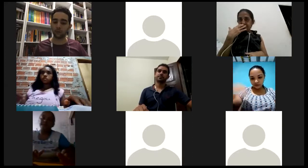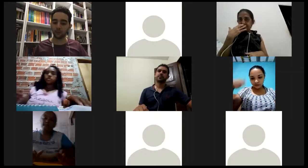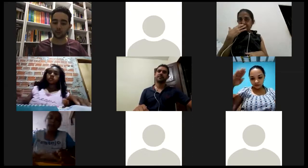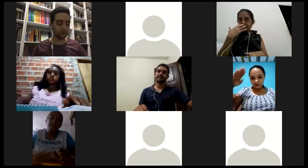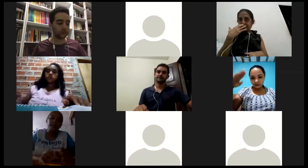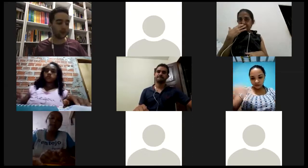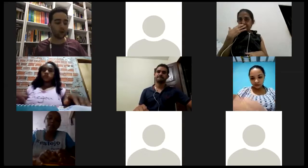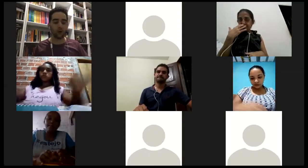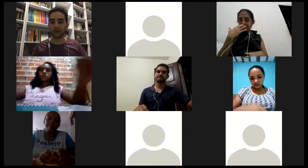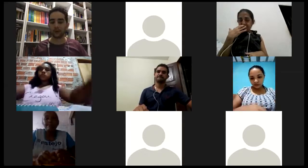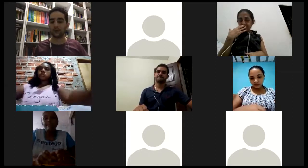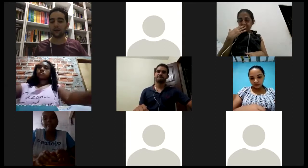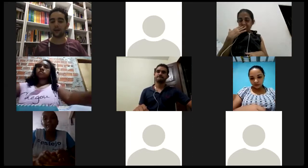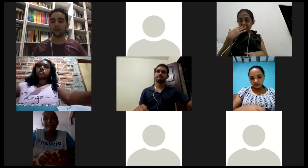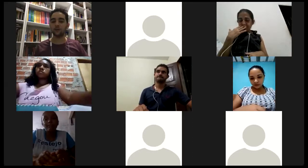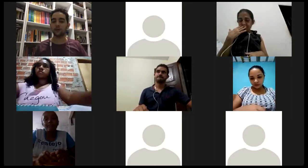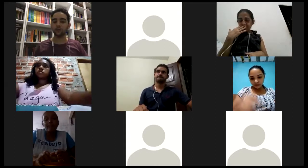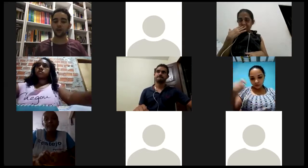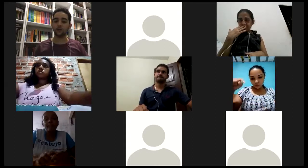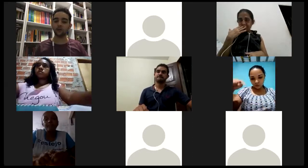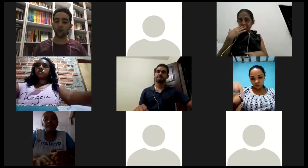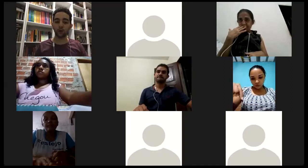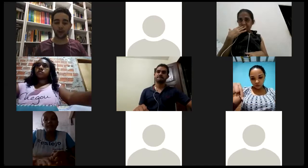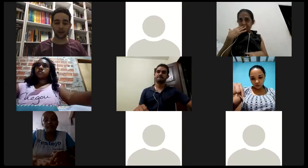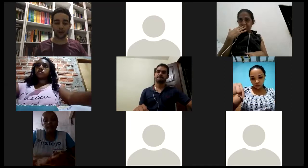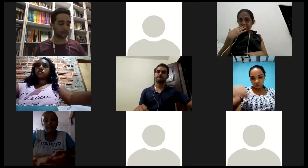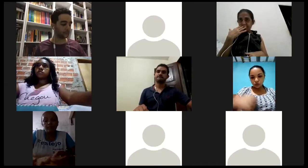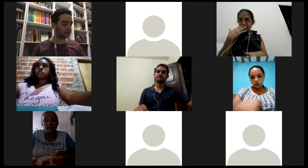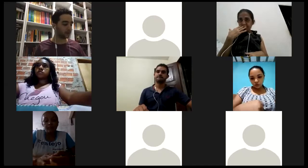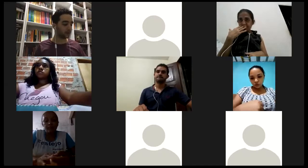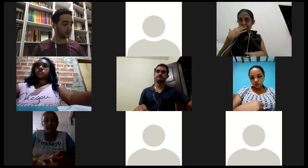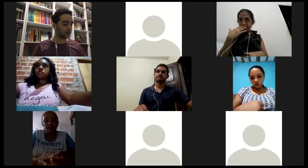de modo. O aqui é característico de advérbio de lugar.